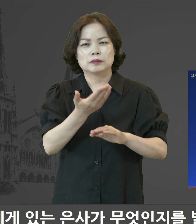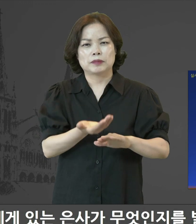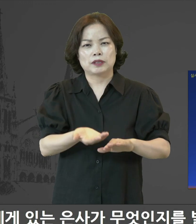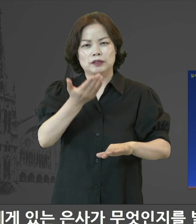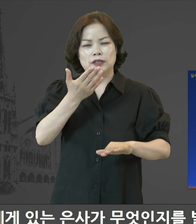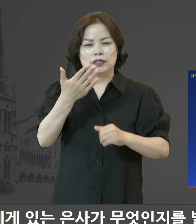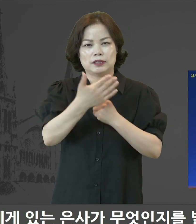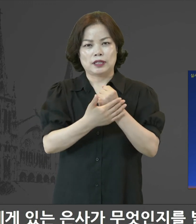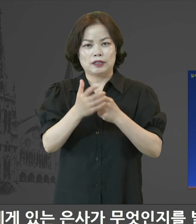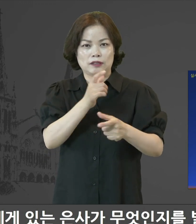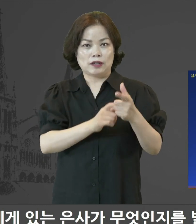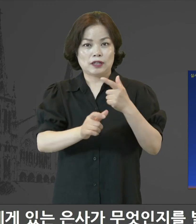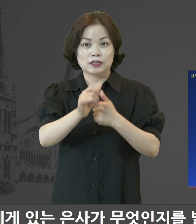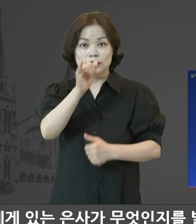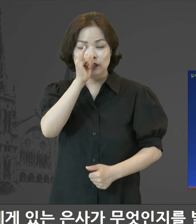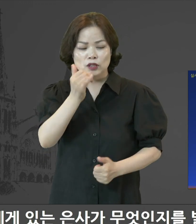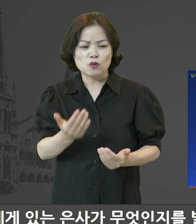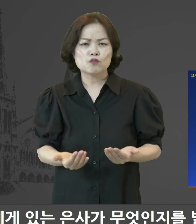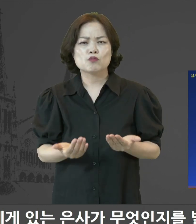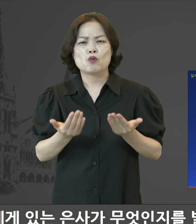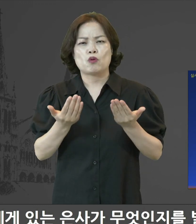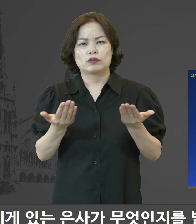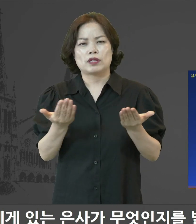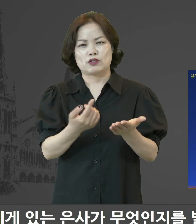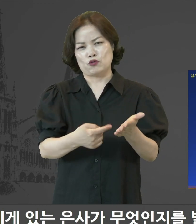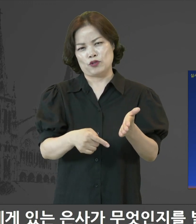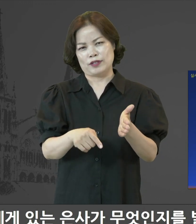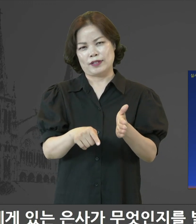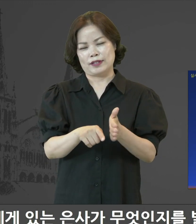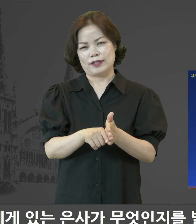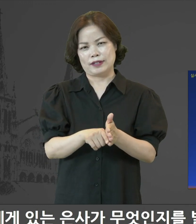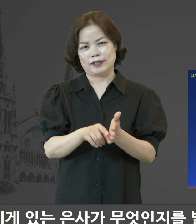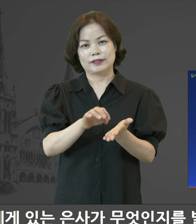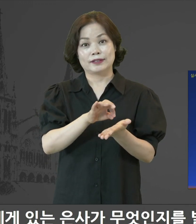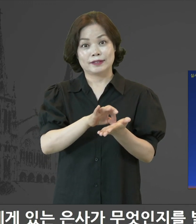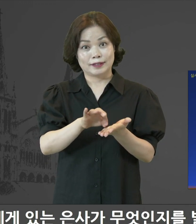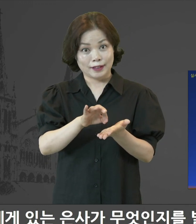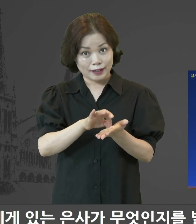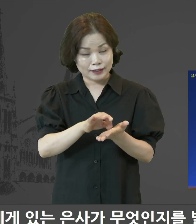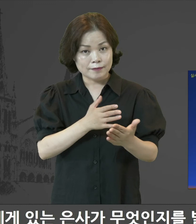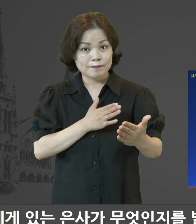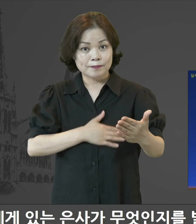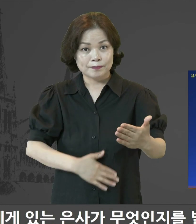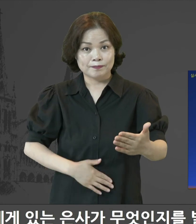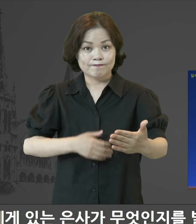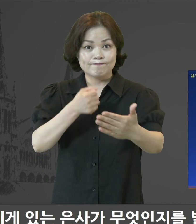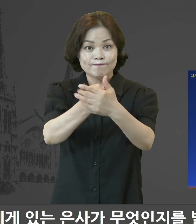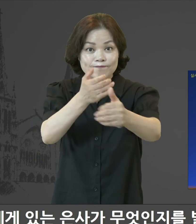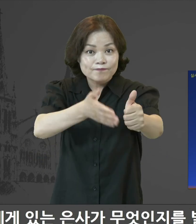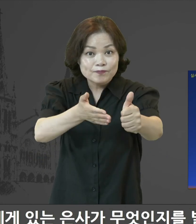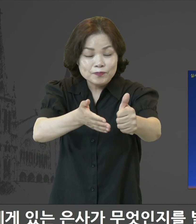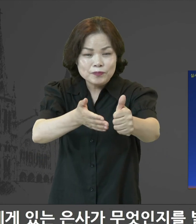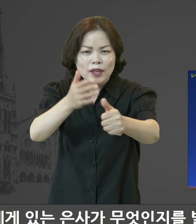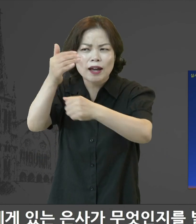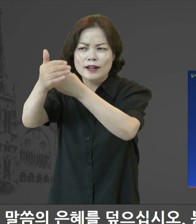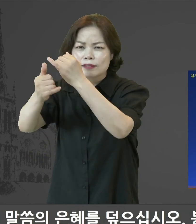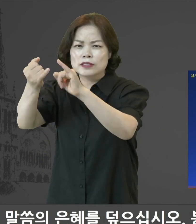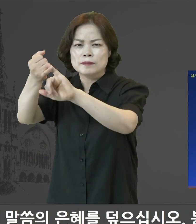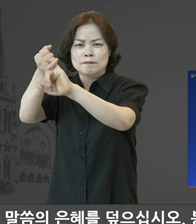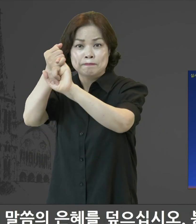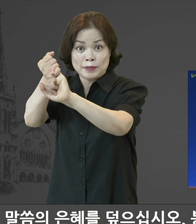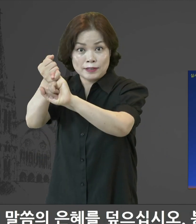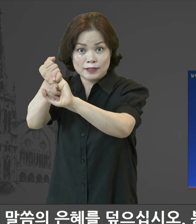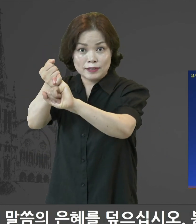덮으십시오. 봉사의 일을 위하여 사용하겠다고 결단하십시오. 하나님께서